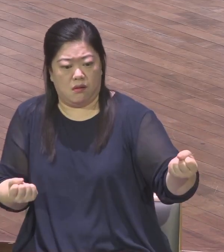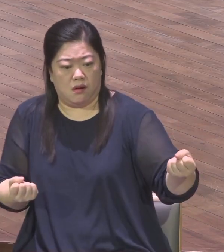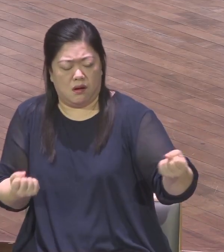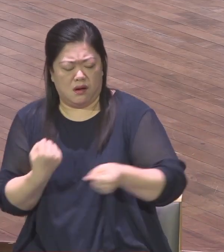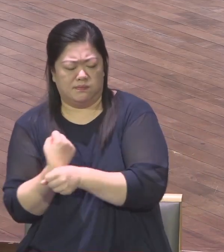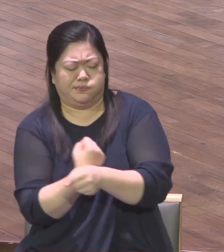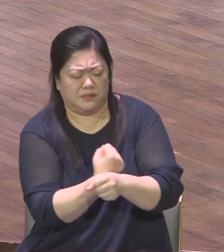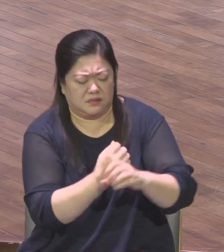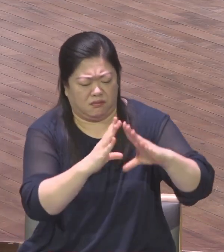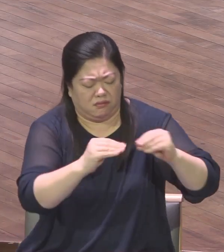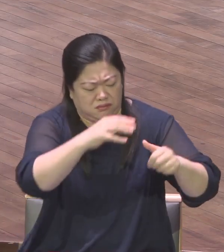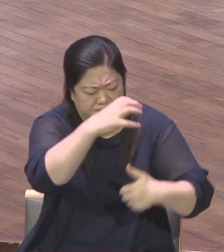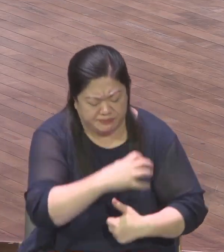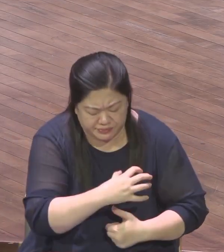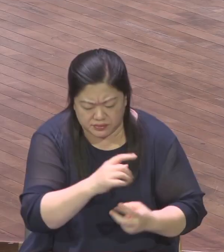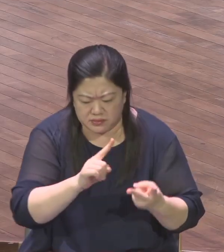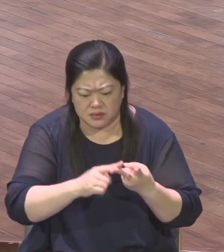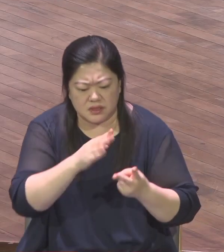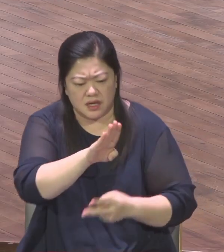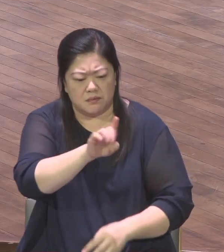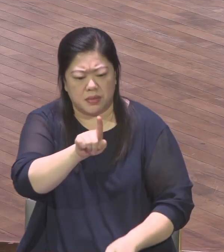말씀 따로, 나 따로.